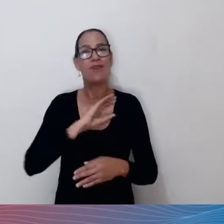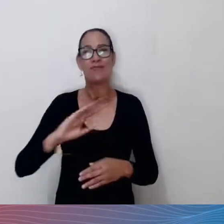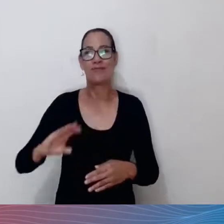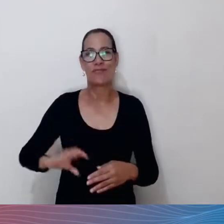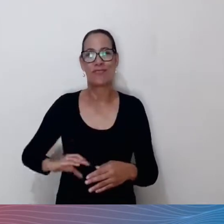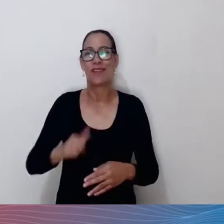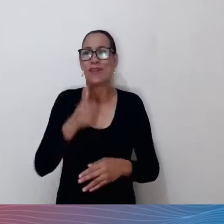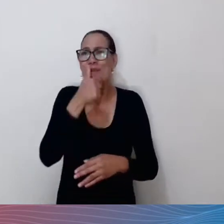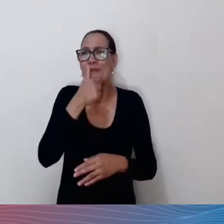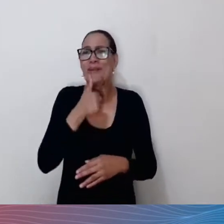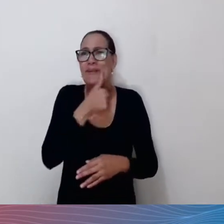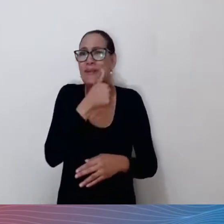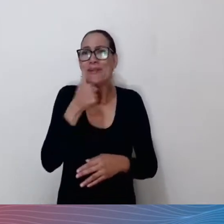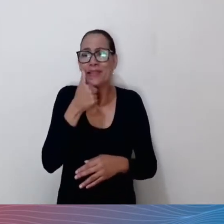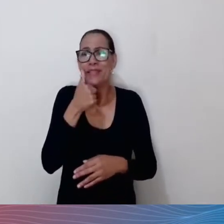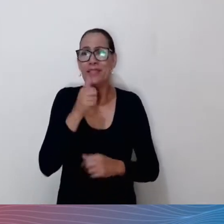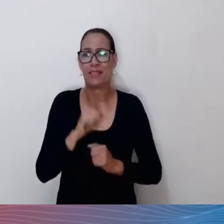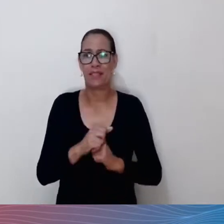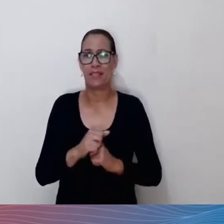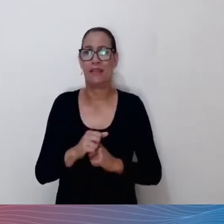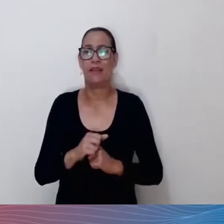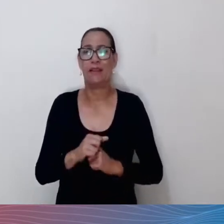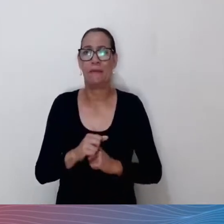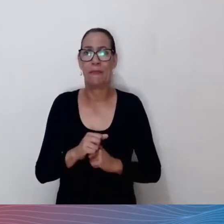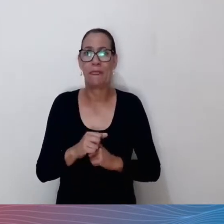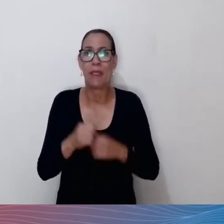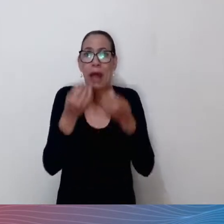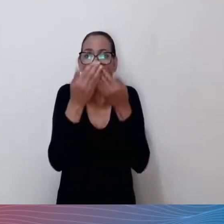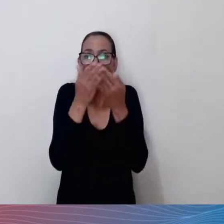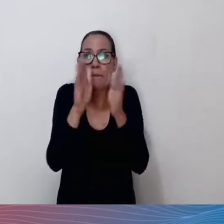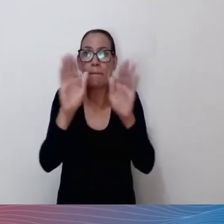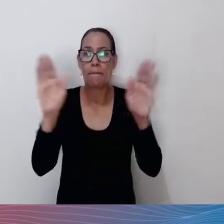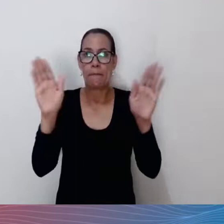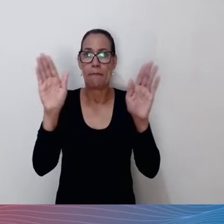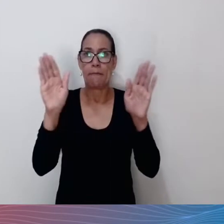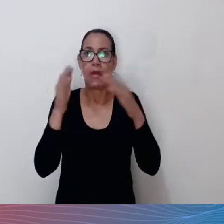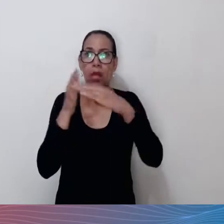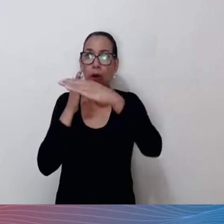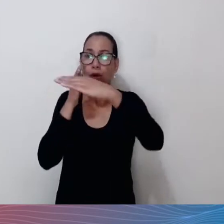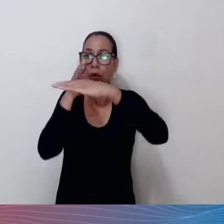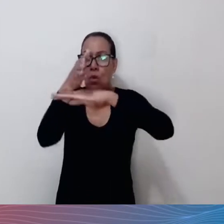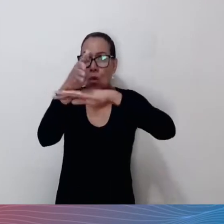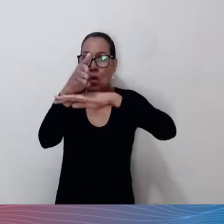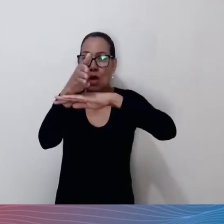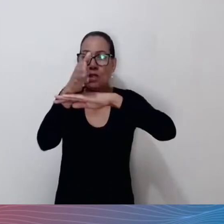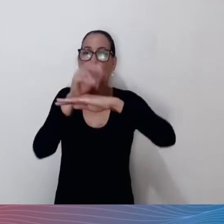ele abriu essa porta, ele abriu o acesso. Hoje nós temos acesso à graça.